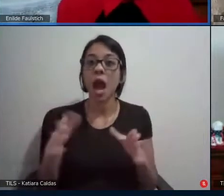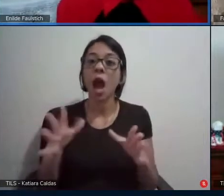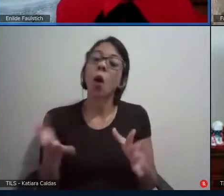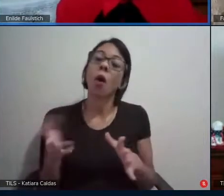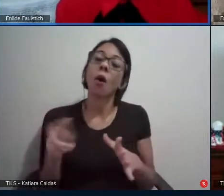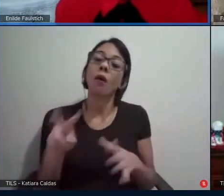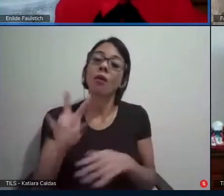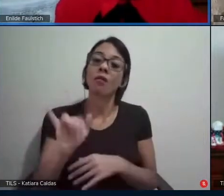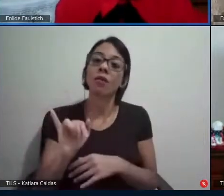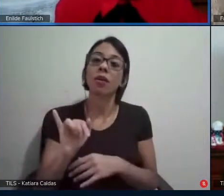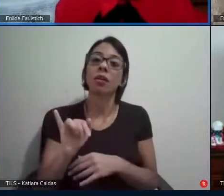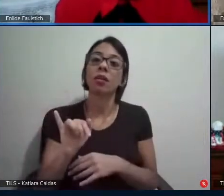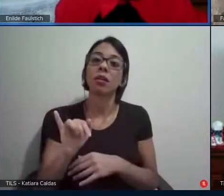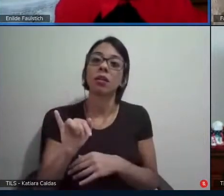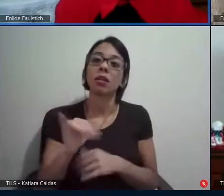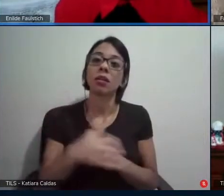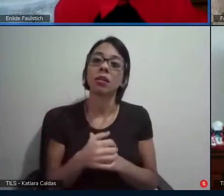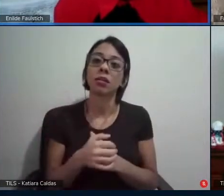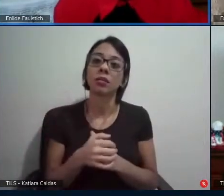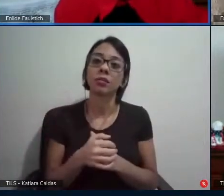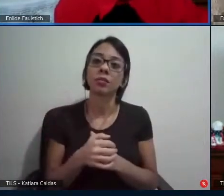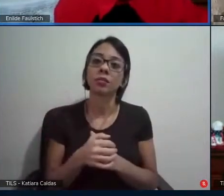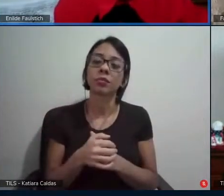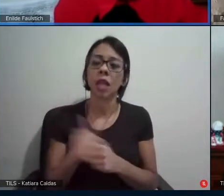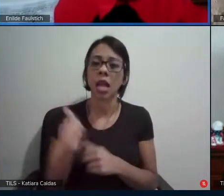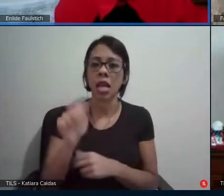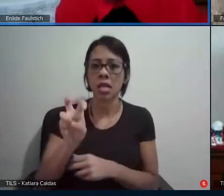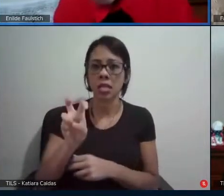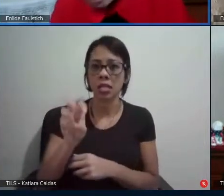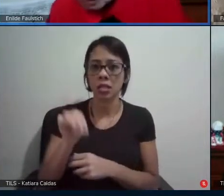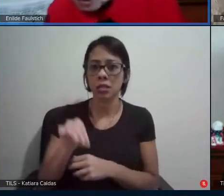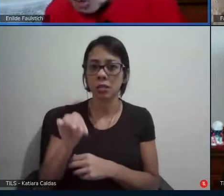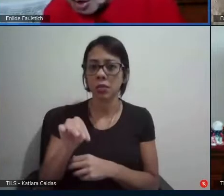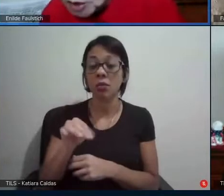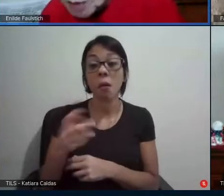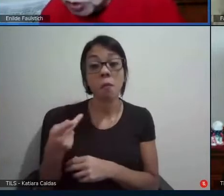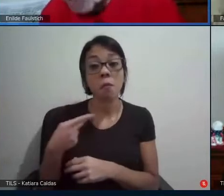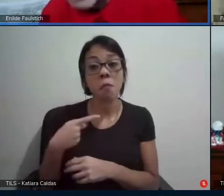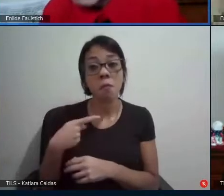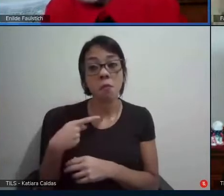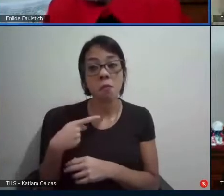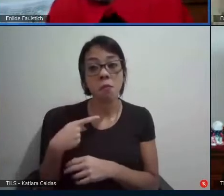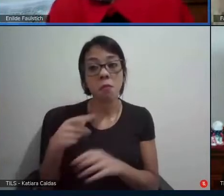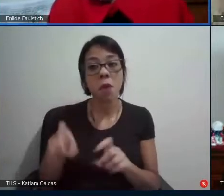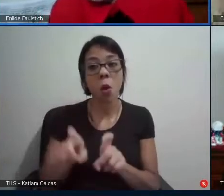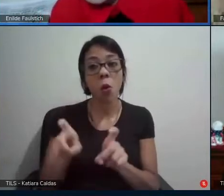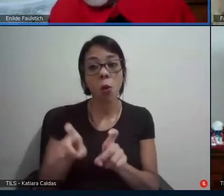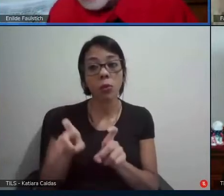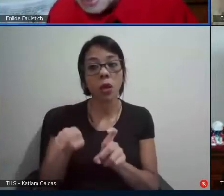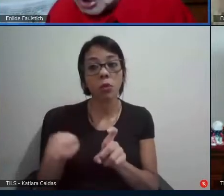suspender aqui por 15 minutos. Olha, no meu computador,